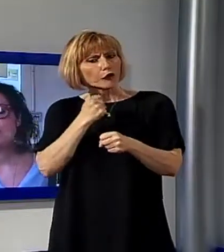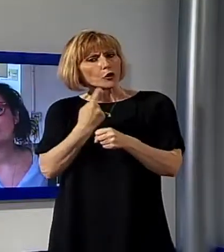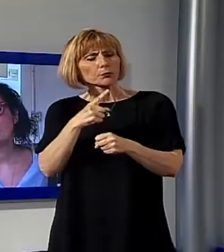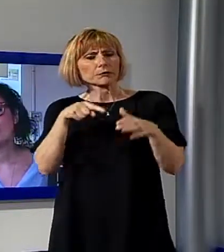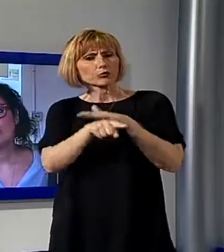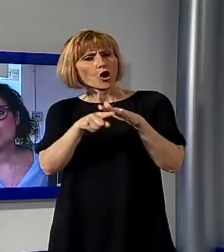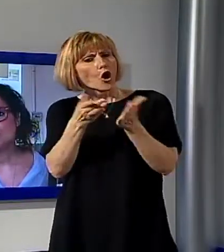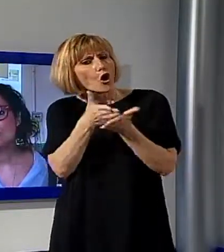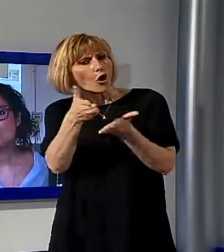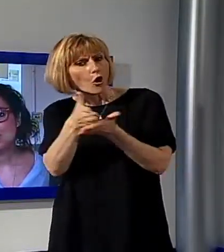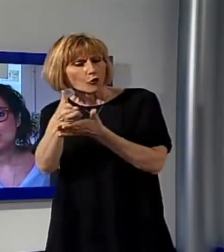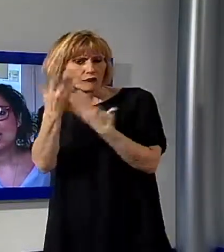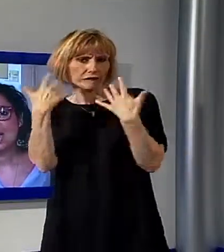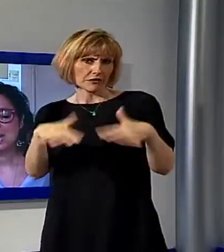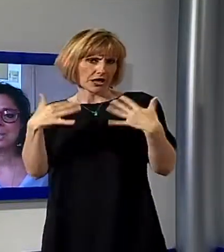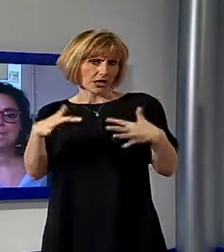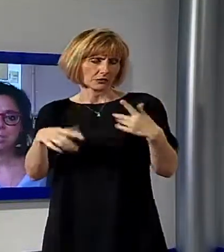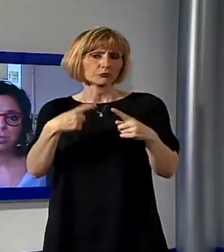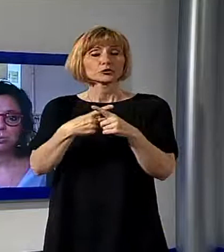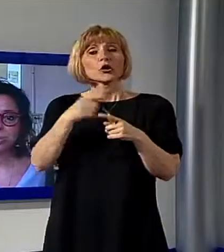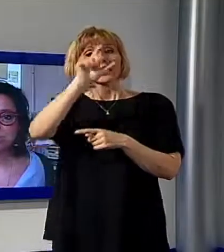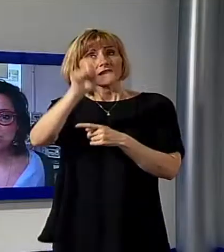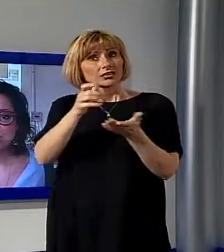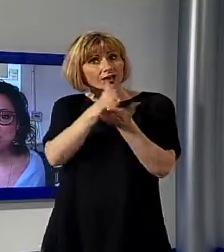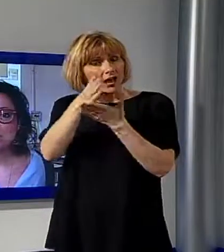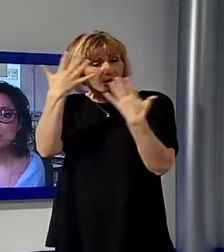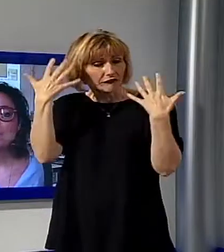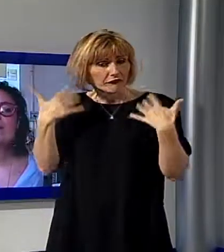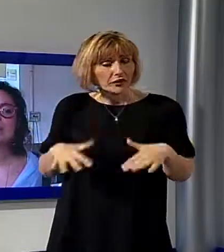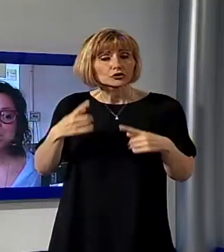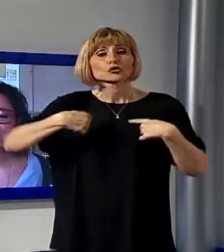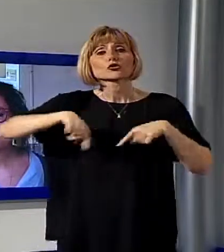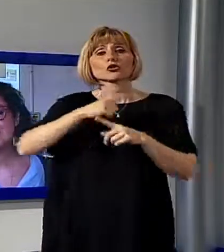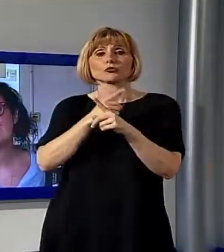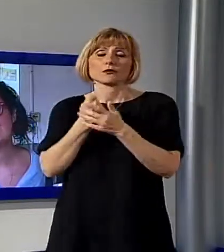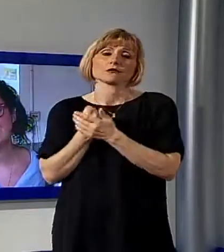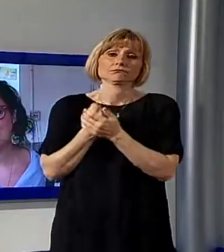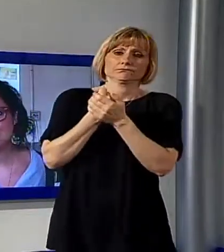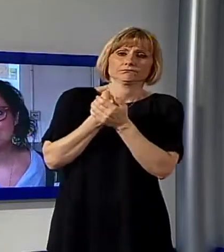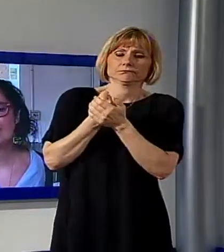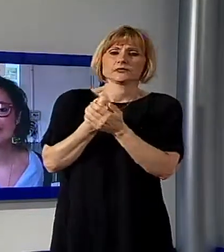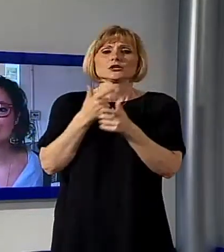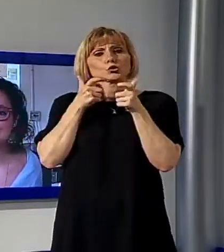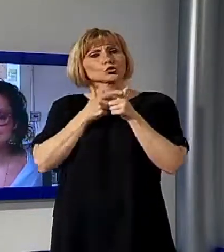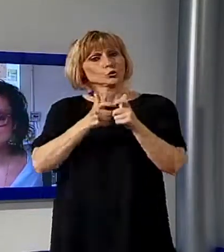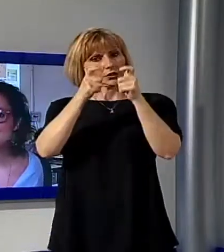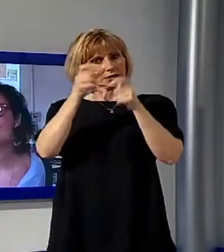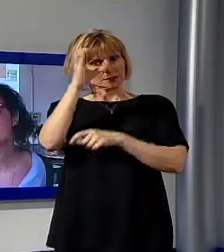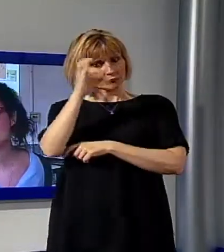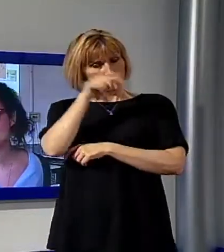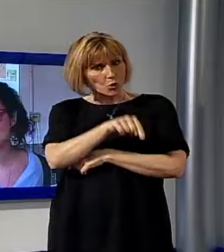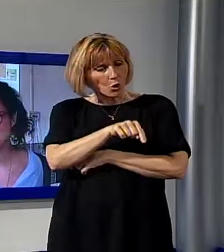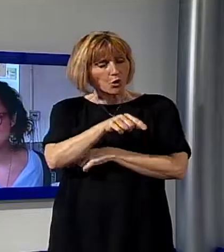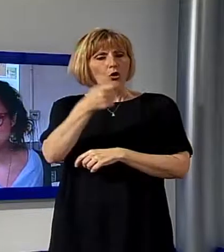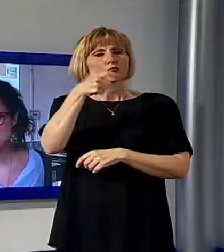è giusto contribuire al sostentamento turistico di Lampedusa facendo sì che la questione degli sbarchi dei migranti